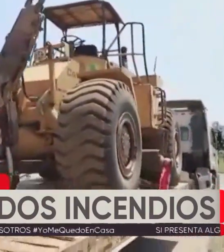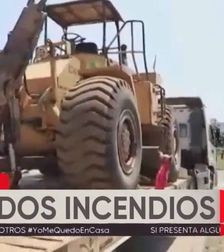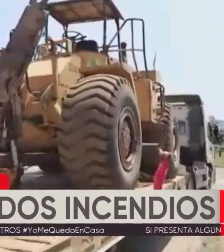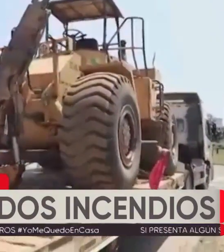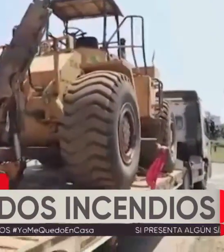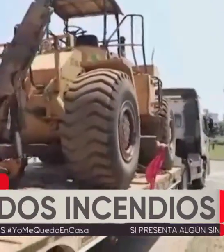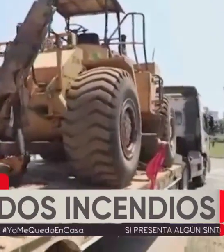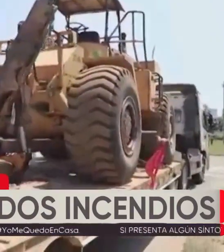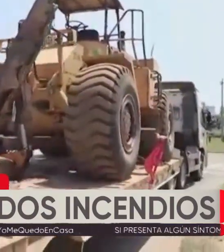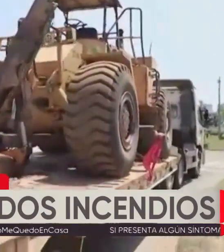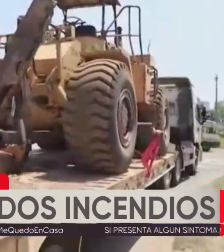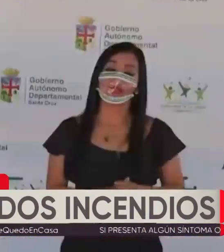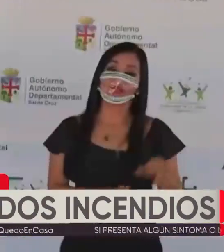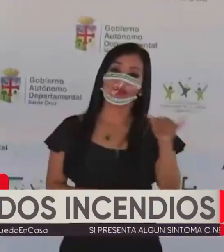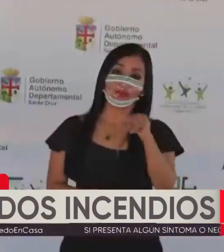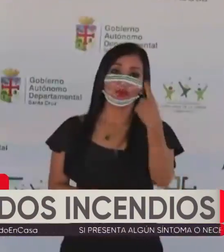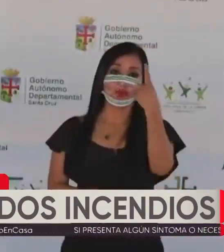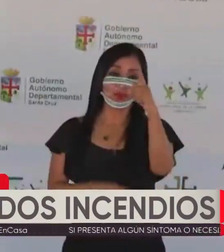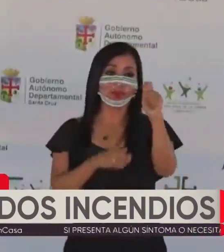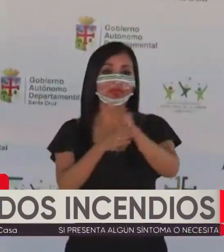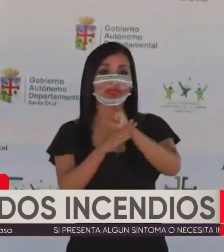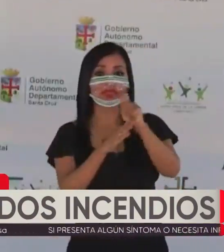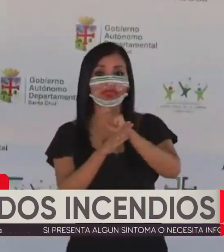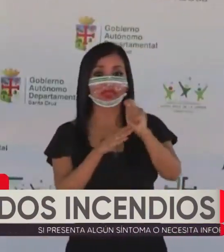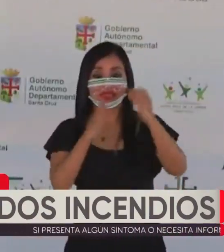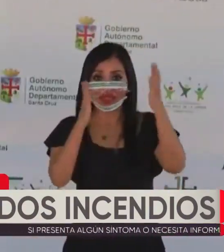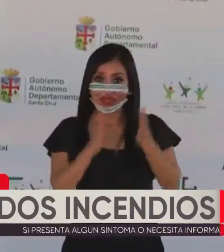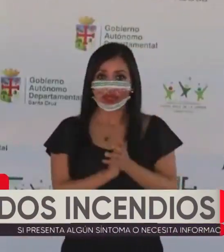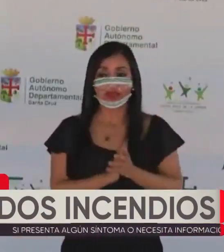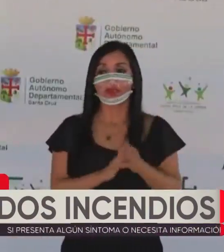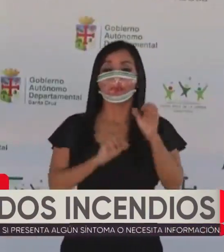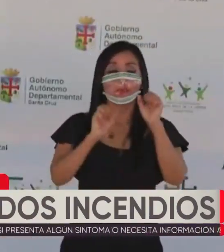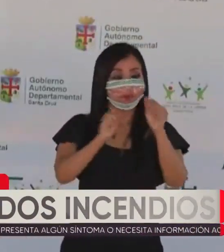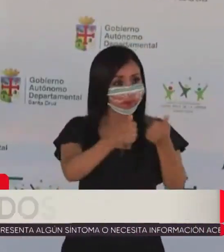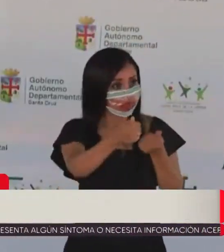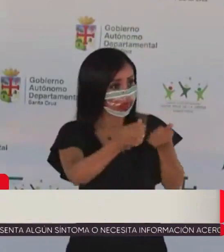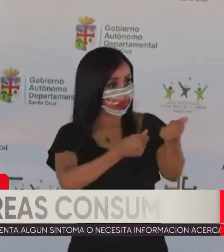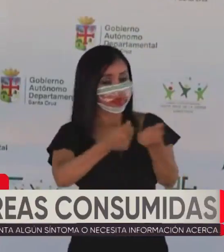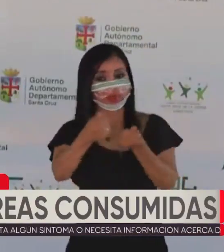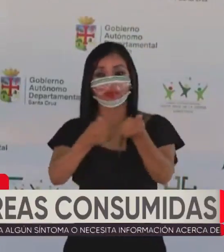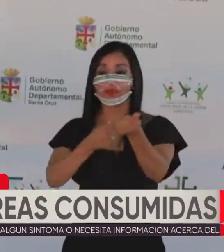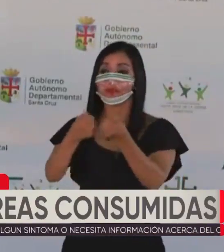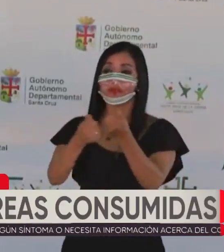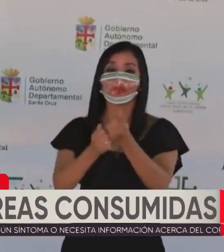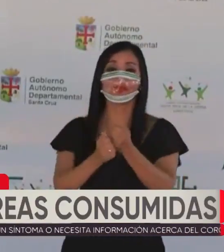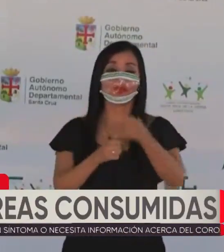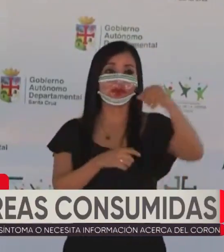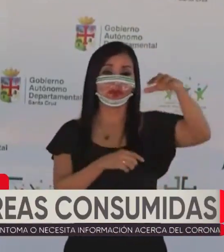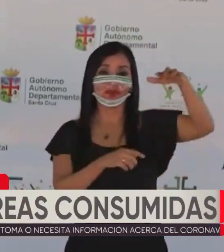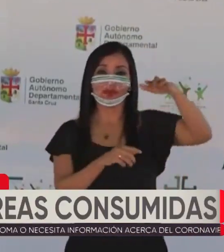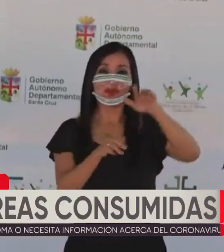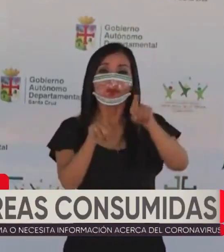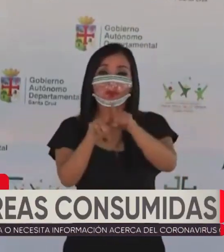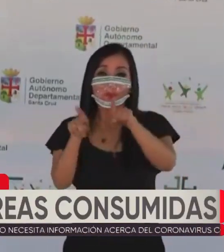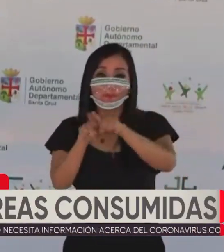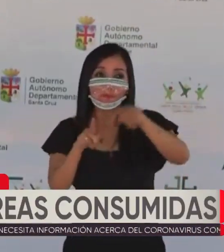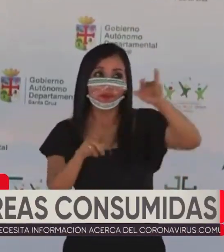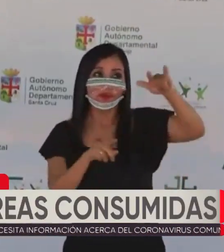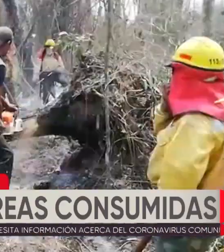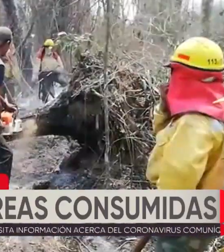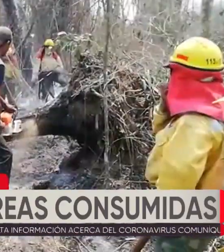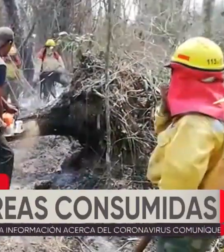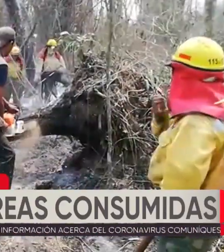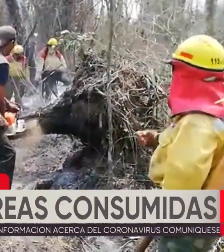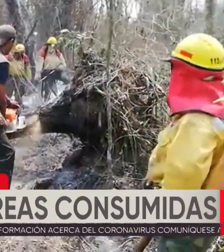un técnico que va a administrar un dron con cámara térmica para detectar